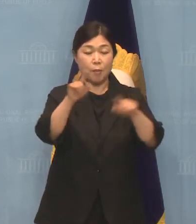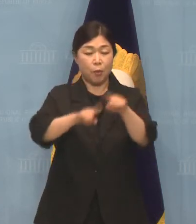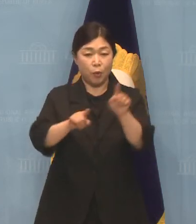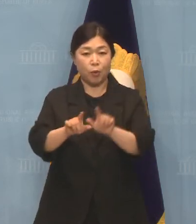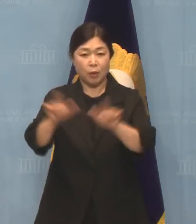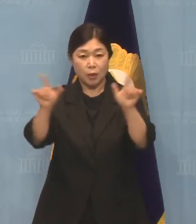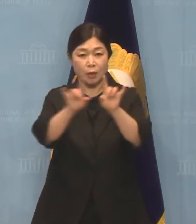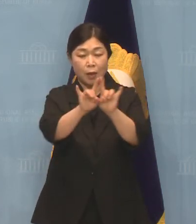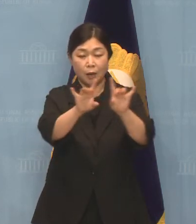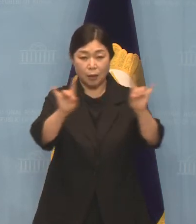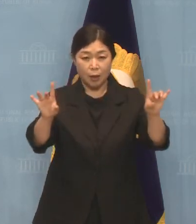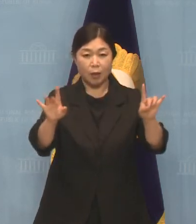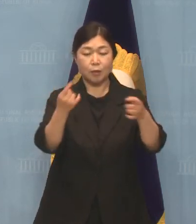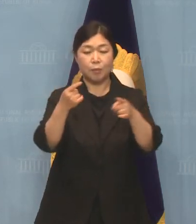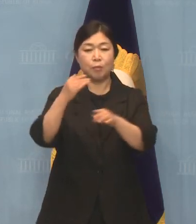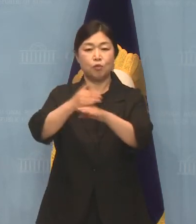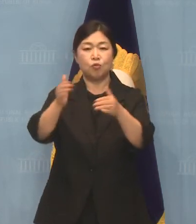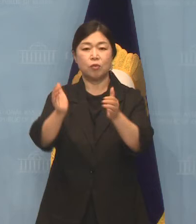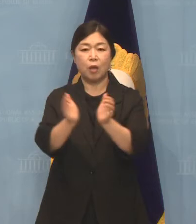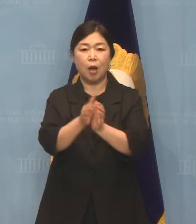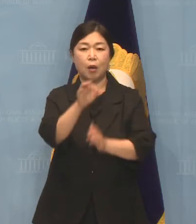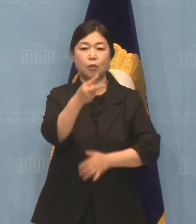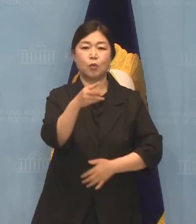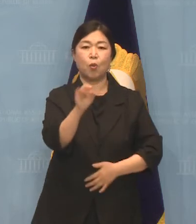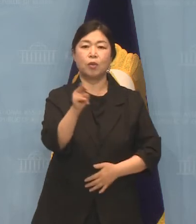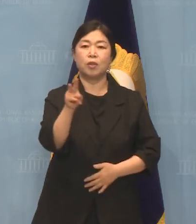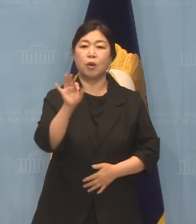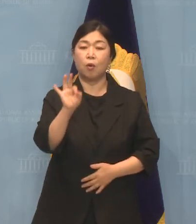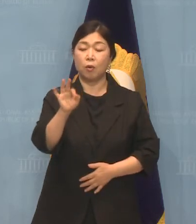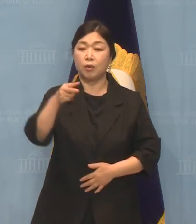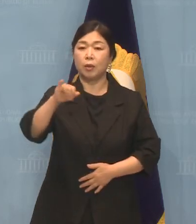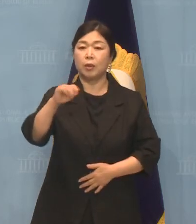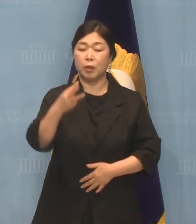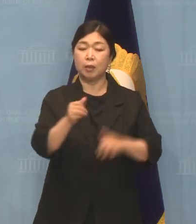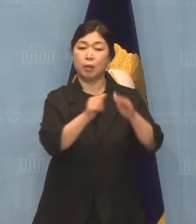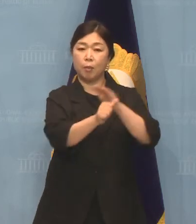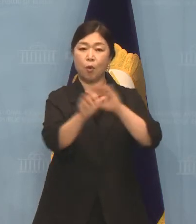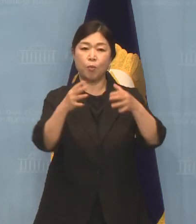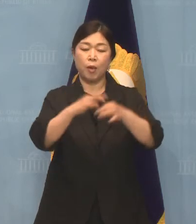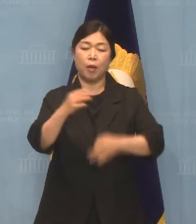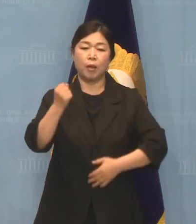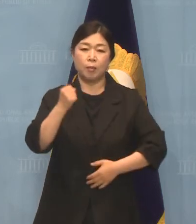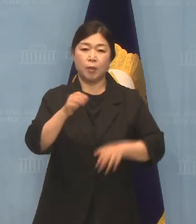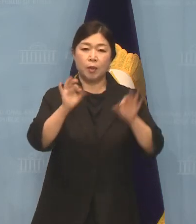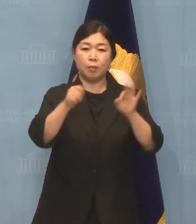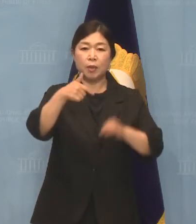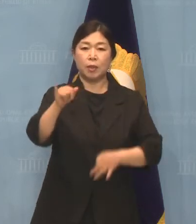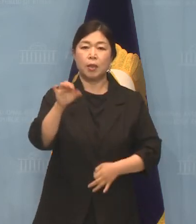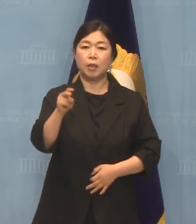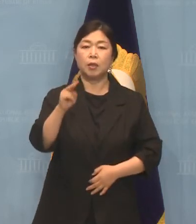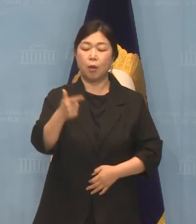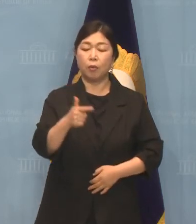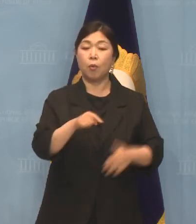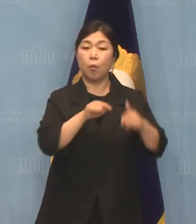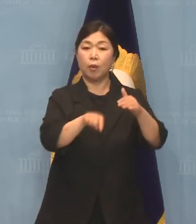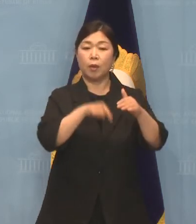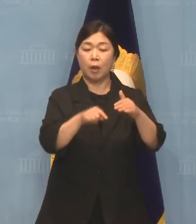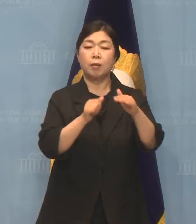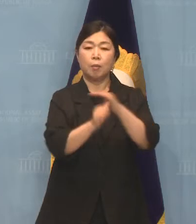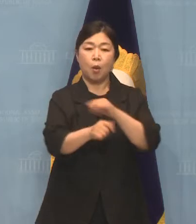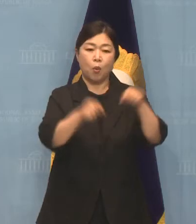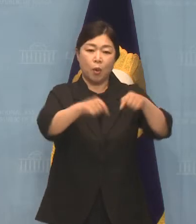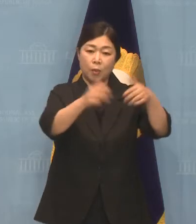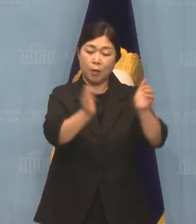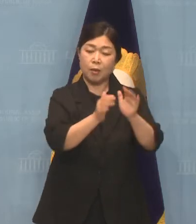목요일 각각 더불어민주당 송영길 당대표와 국민의힘 김기현 원내대표의